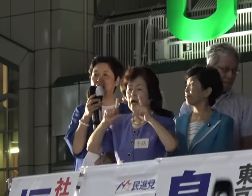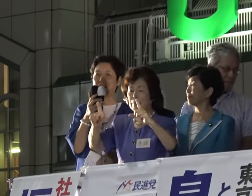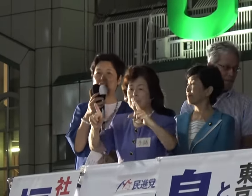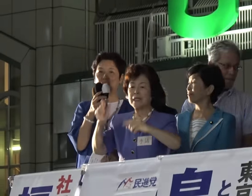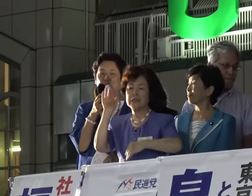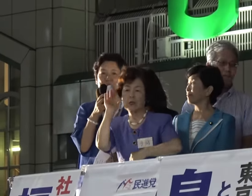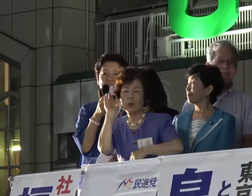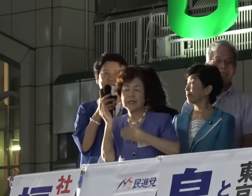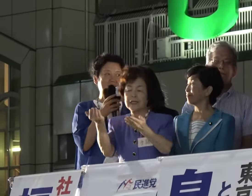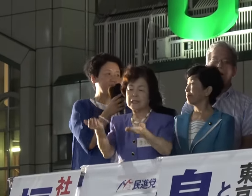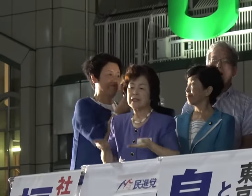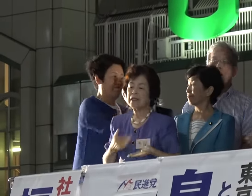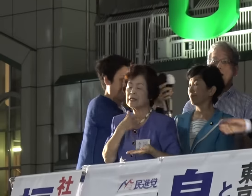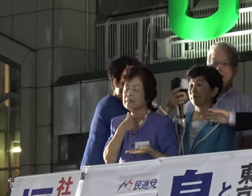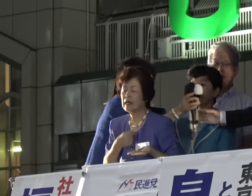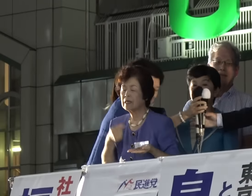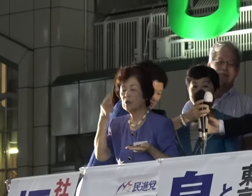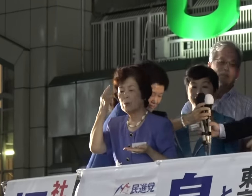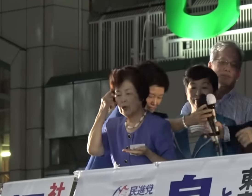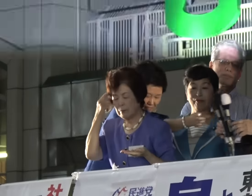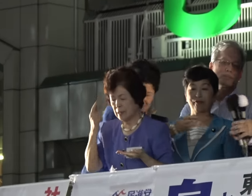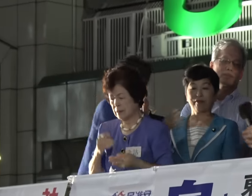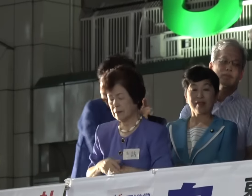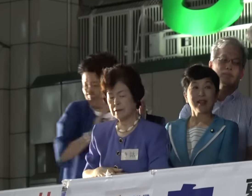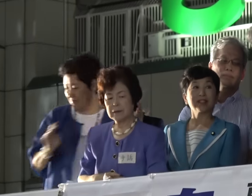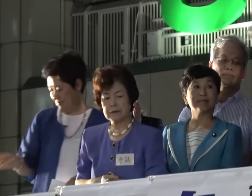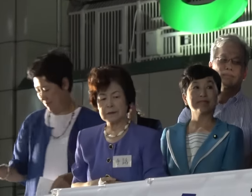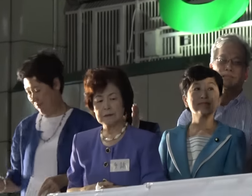聞きいただきたいと思います。